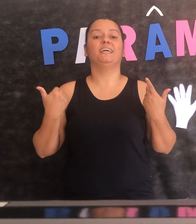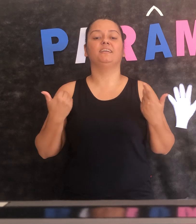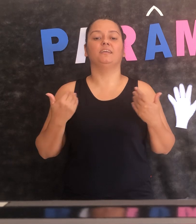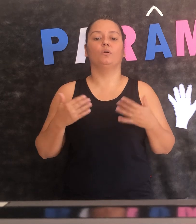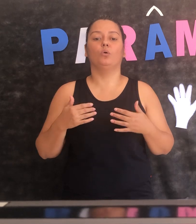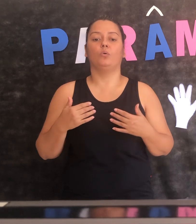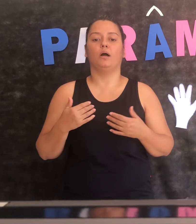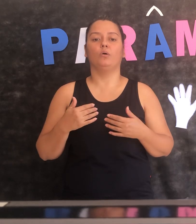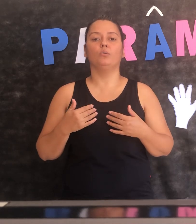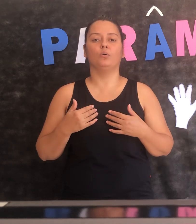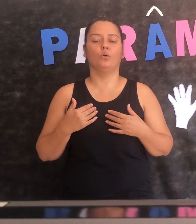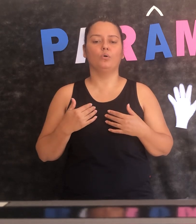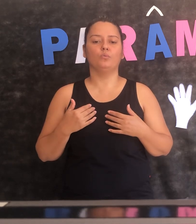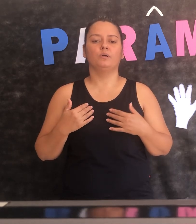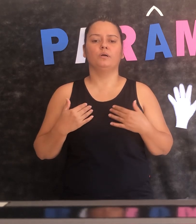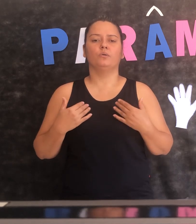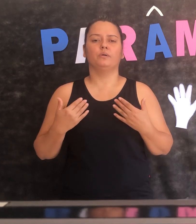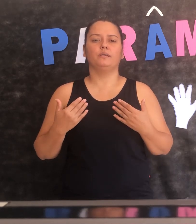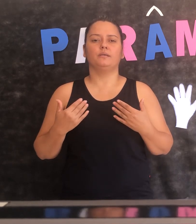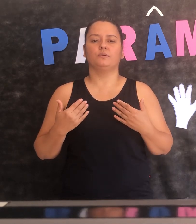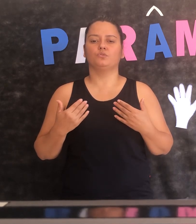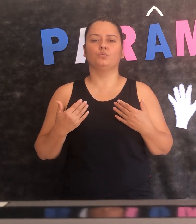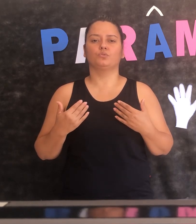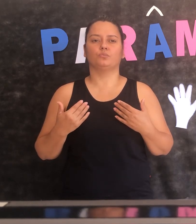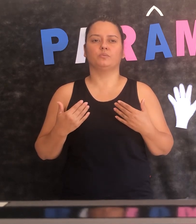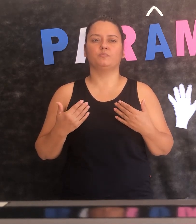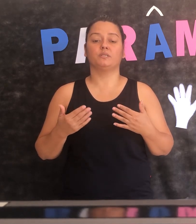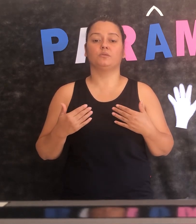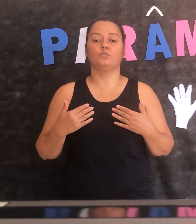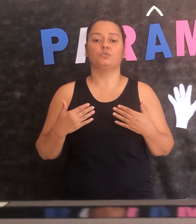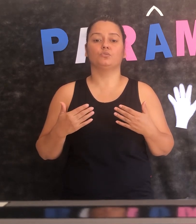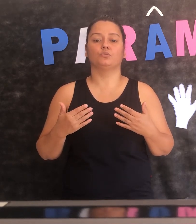Alegre, ou susto, expressão de susto,